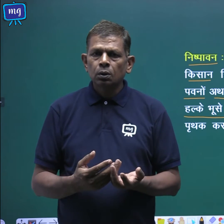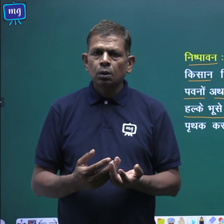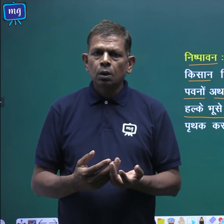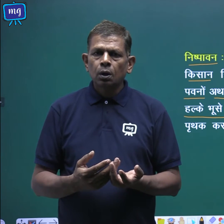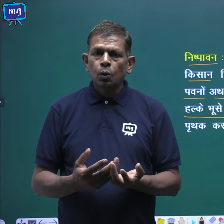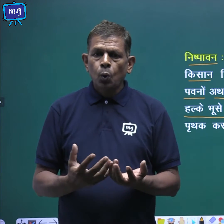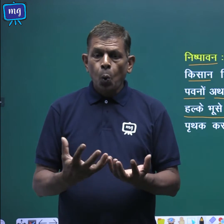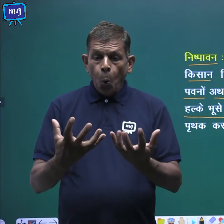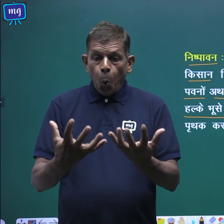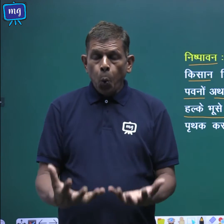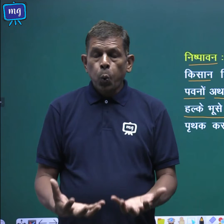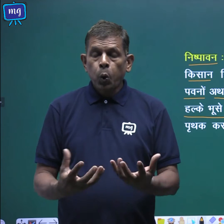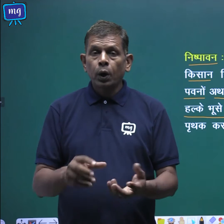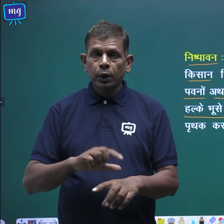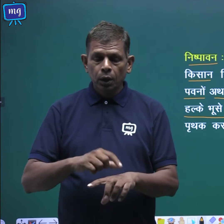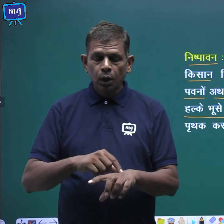भारी अन्न कणों से